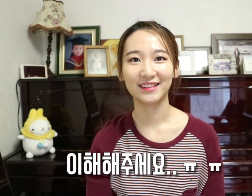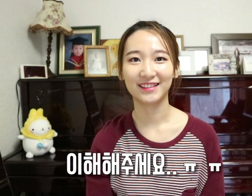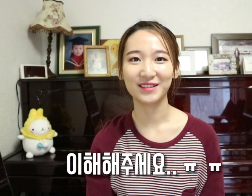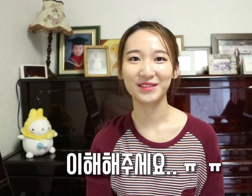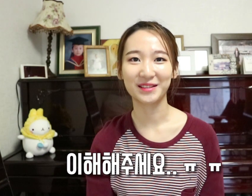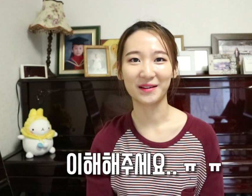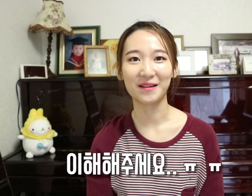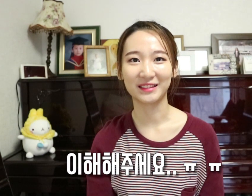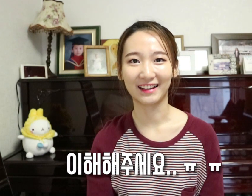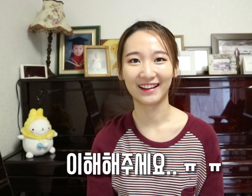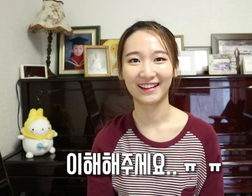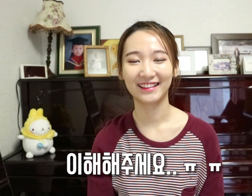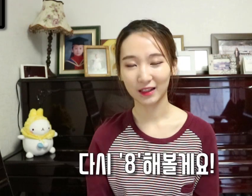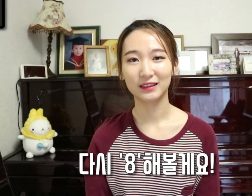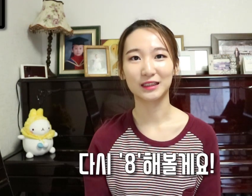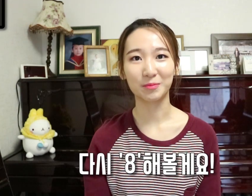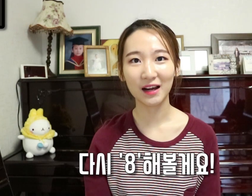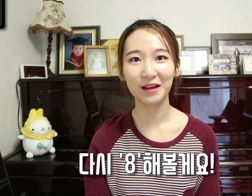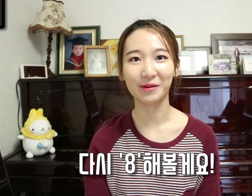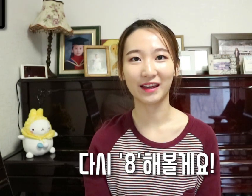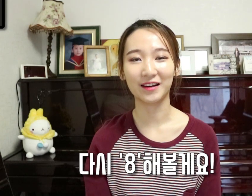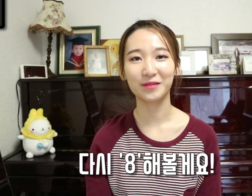이해를 해주시길 바랍니다. 다시 8 해볼게요.